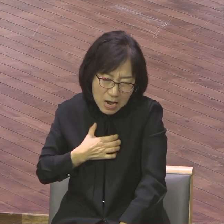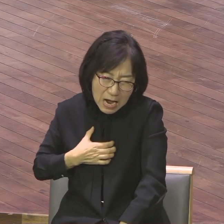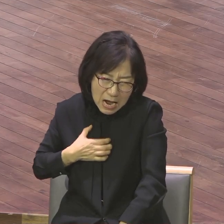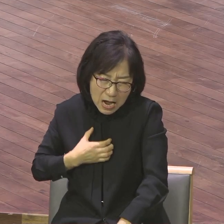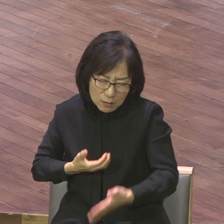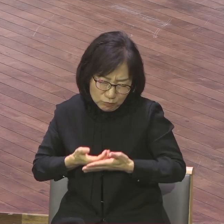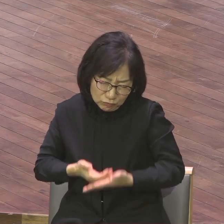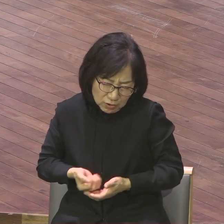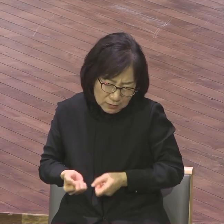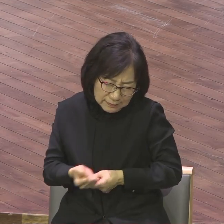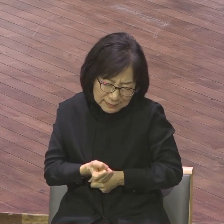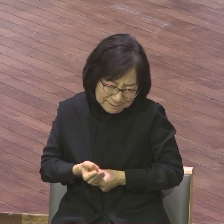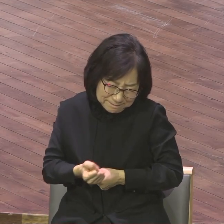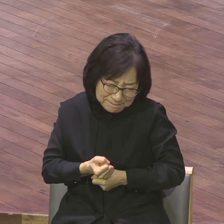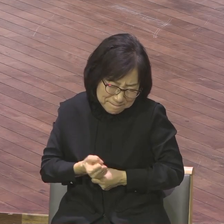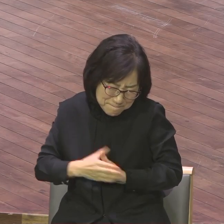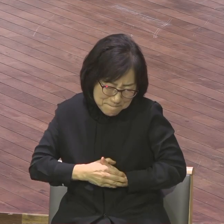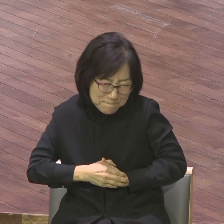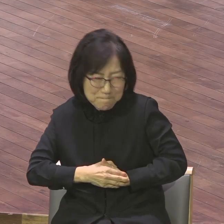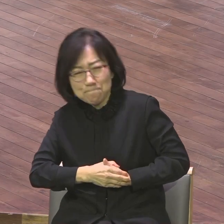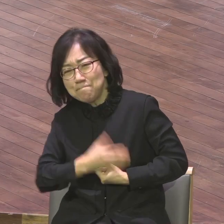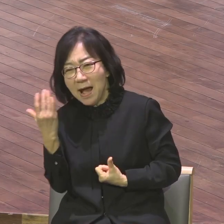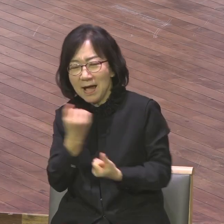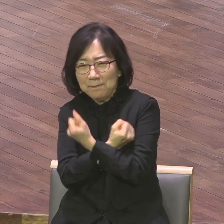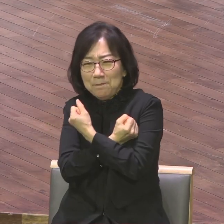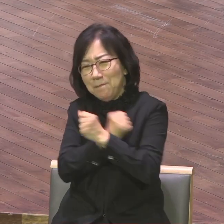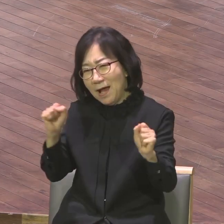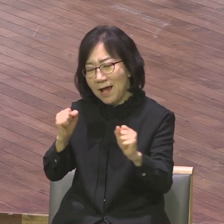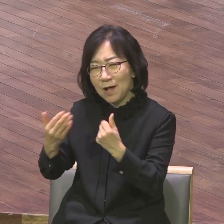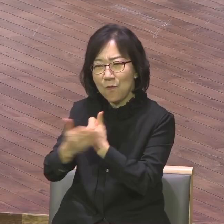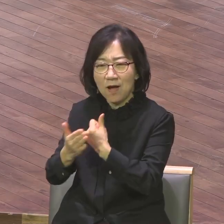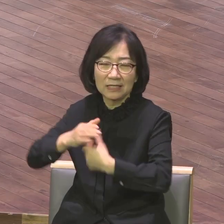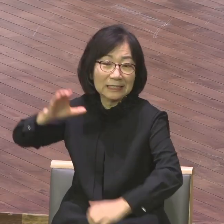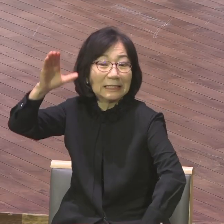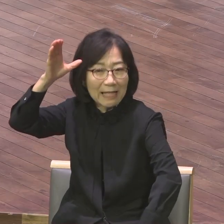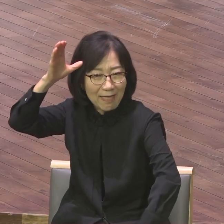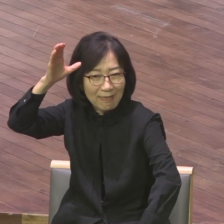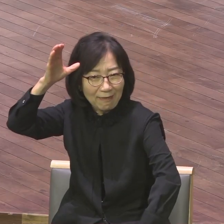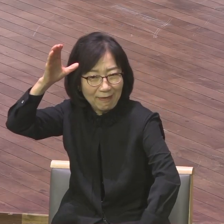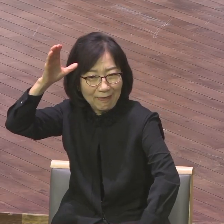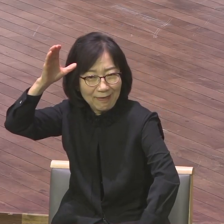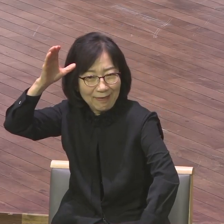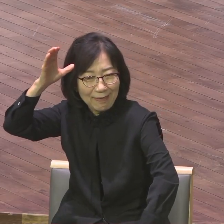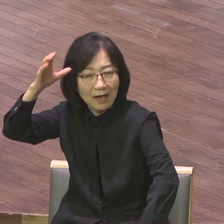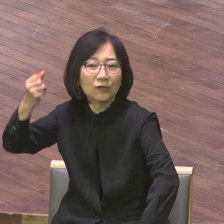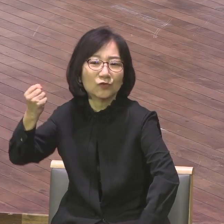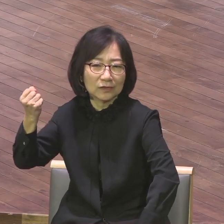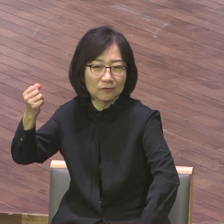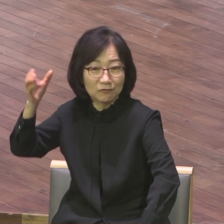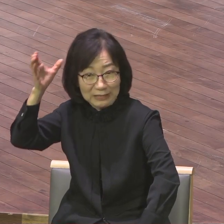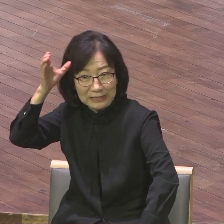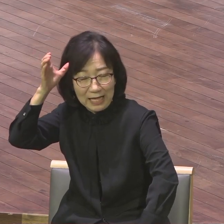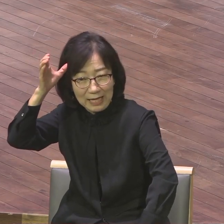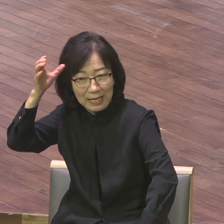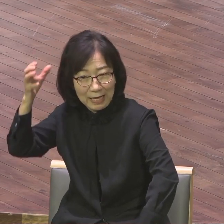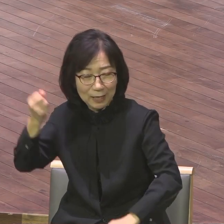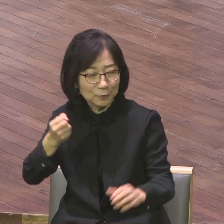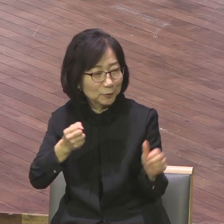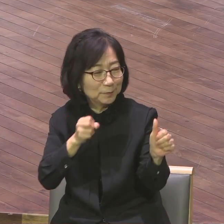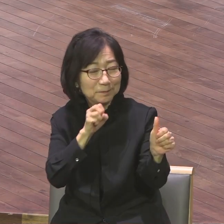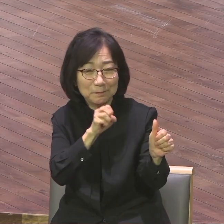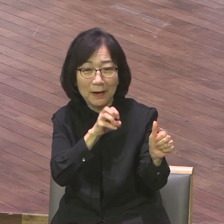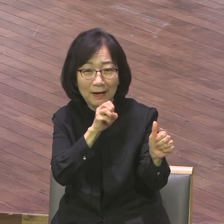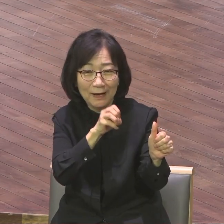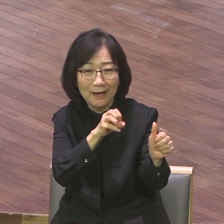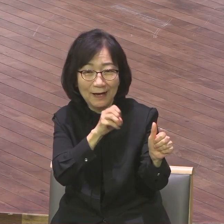다 해결해 줄 것이라고 기대에 찬 그런 모습입니다. 이런 사마리아